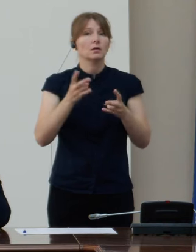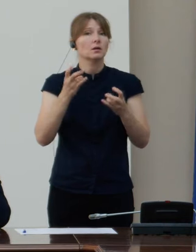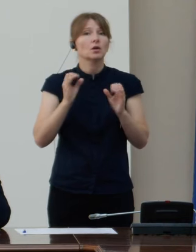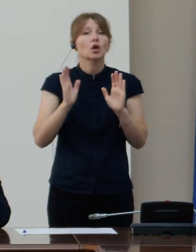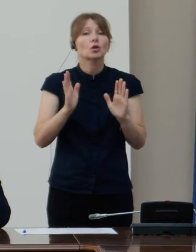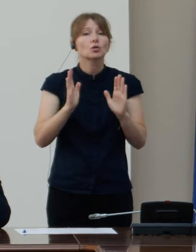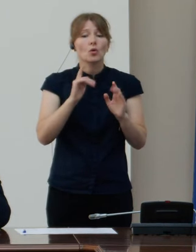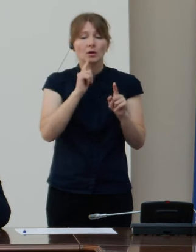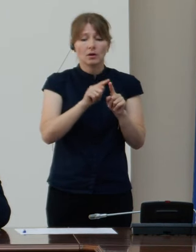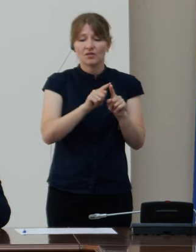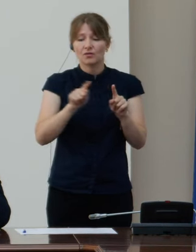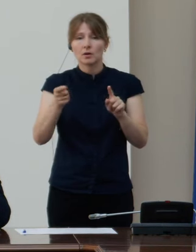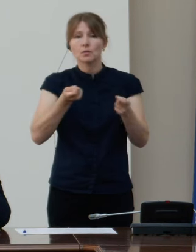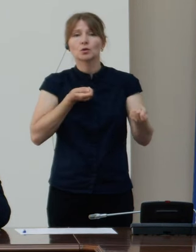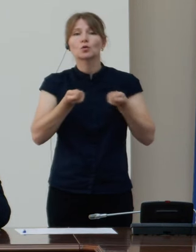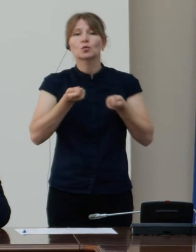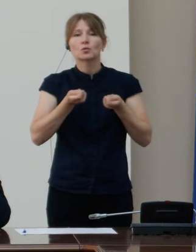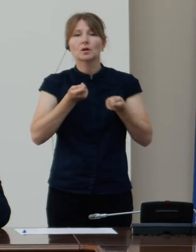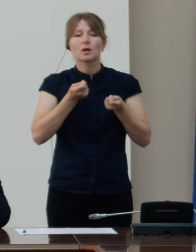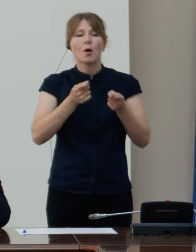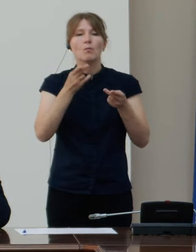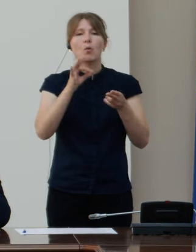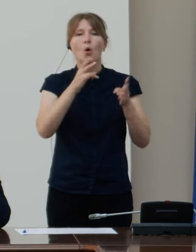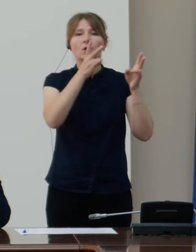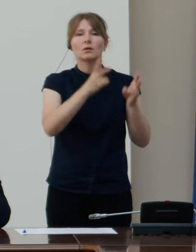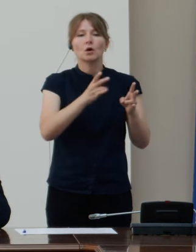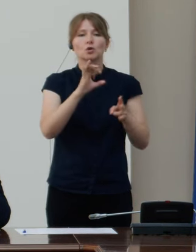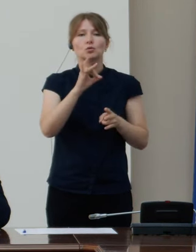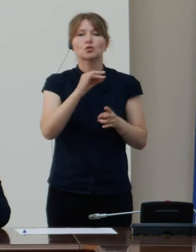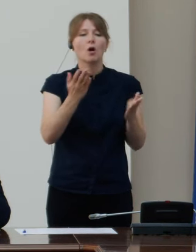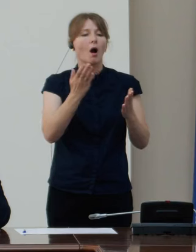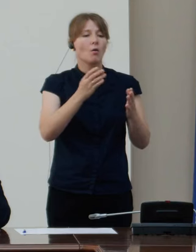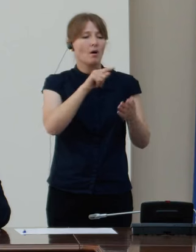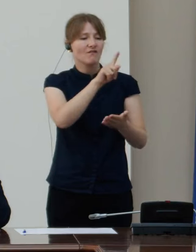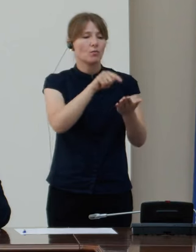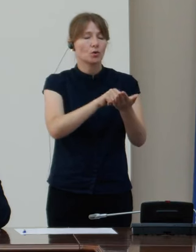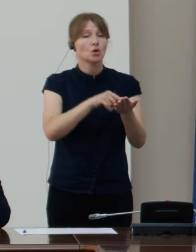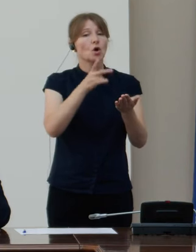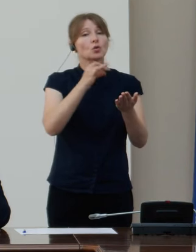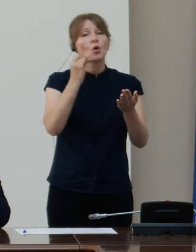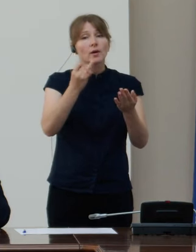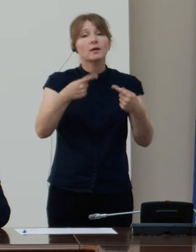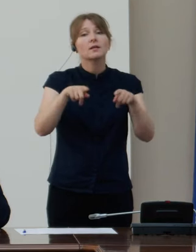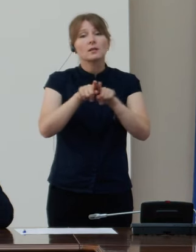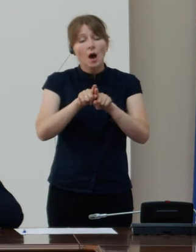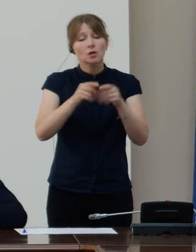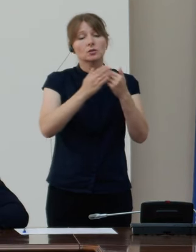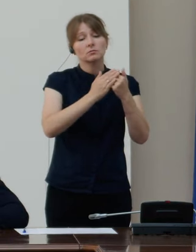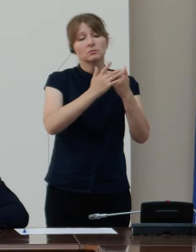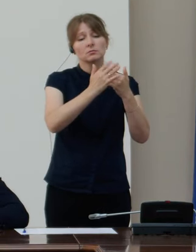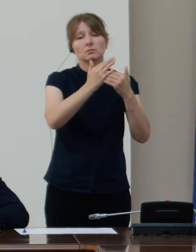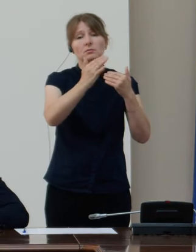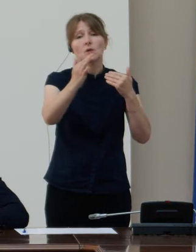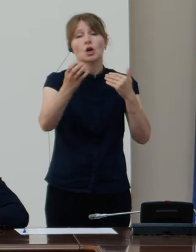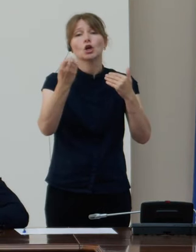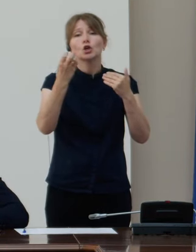în termen de management de caz, dar cooperarea intersectorială în termen larg de protecție a copilului și protecția